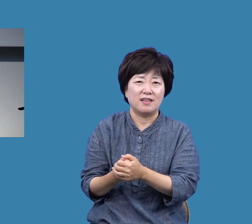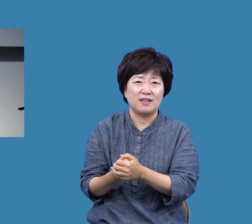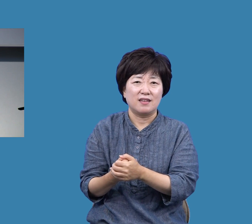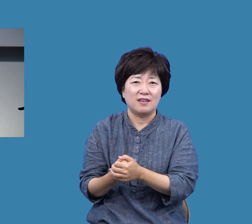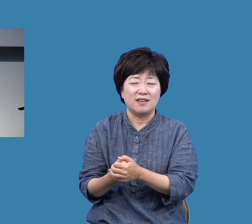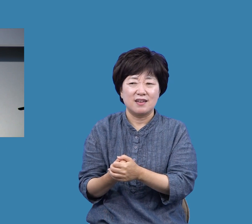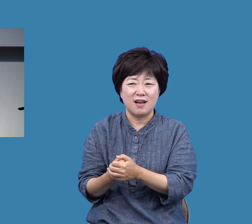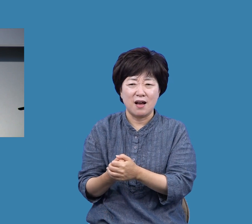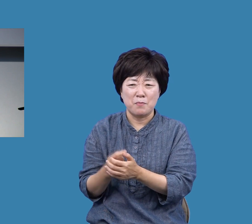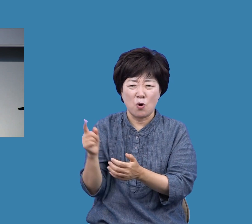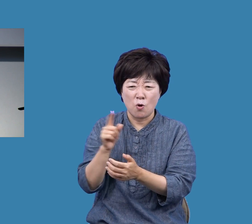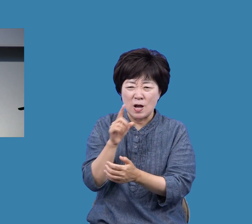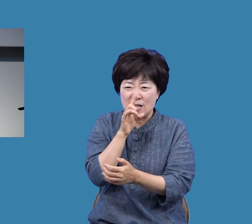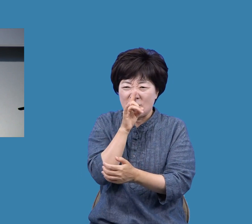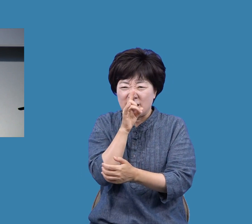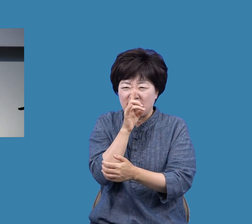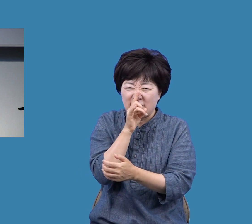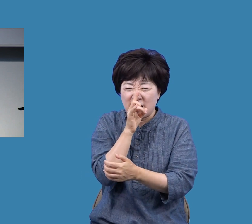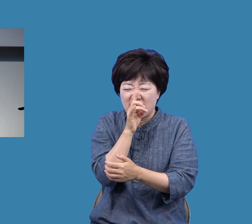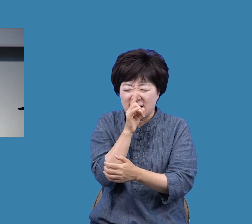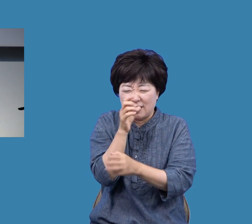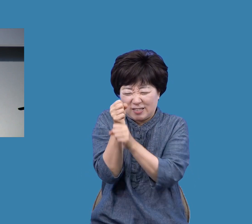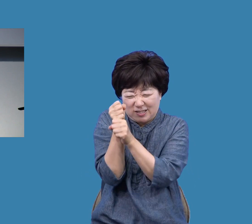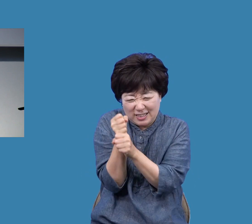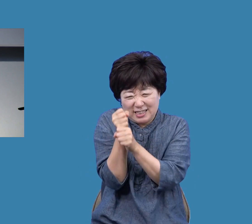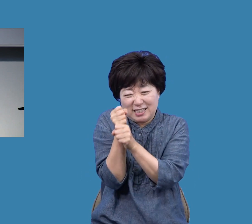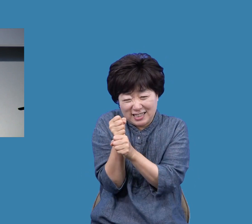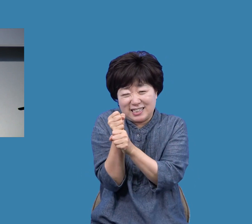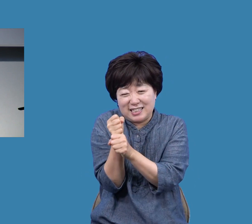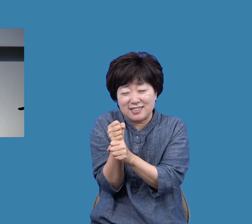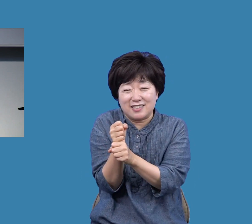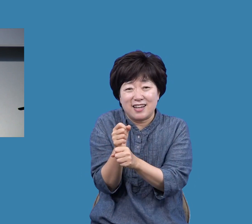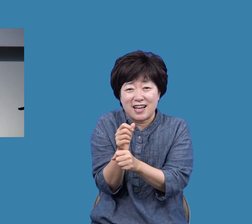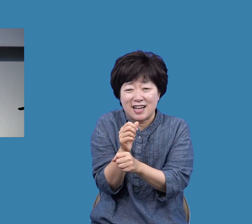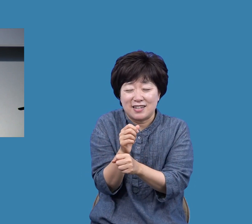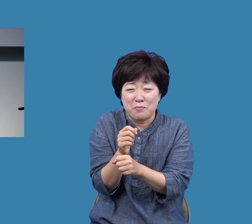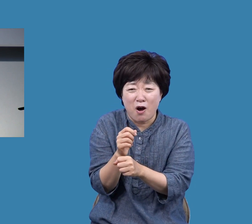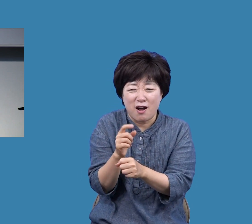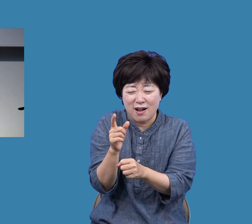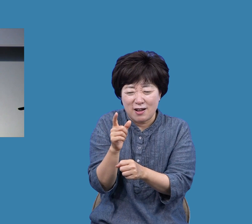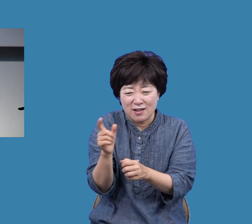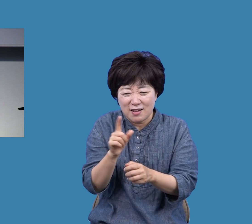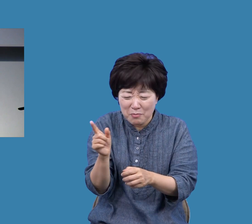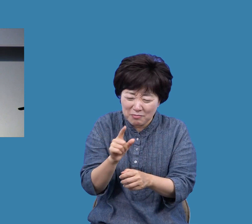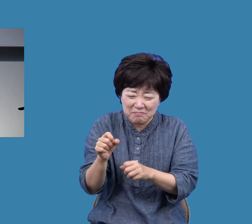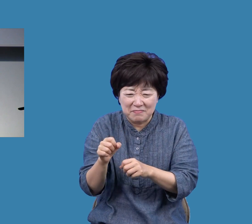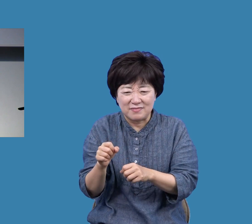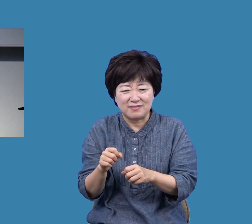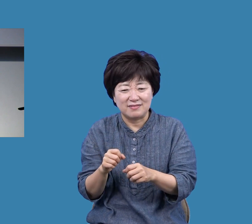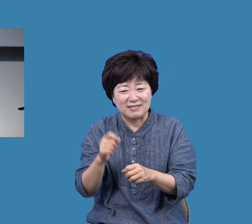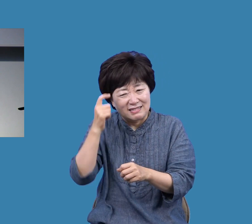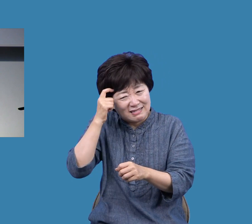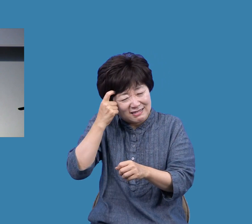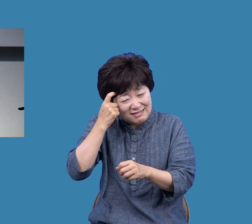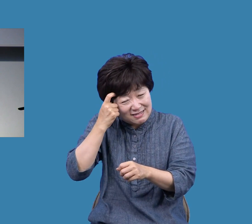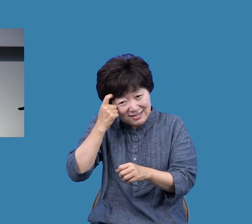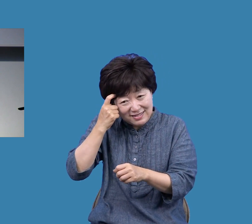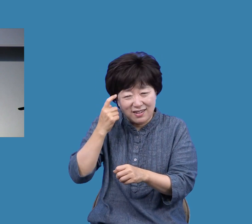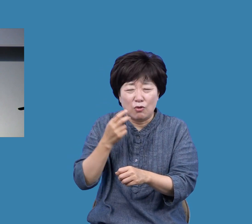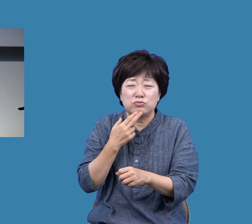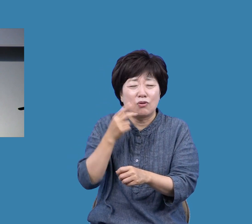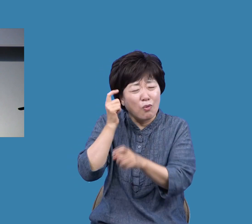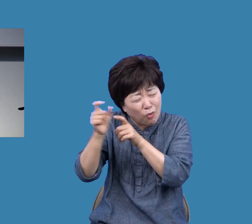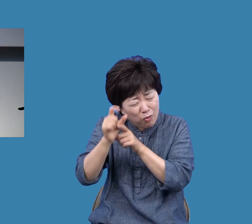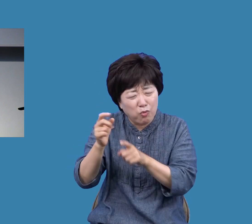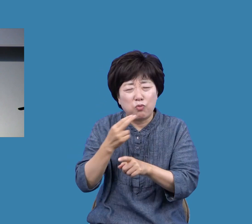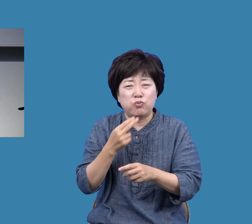안 떨어지려고, 안 깔아앉으려고 막 안간 이렇게 하지 않는다는 거야. 하나님 하시는 일은 명료합니다. 섞여 있지가 않아요.